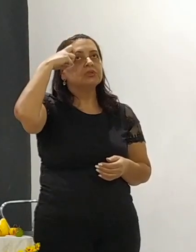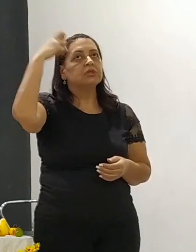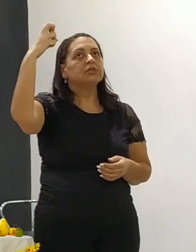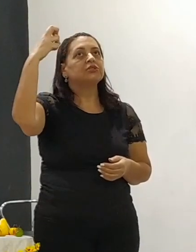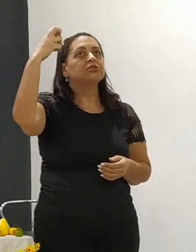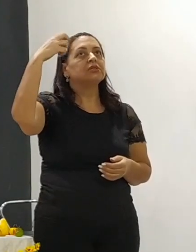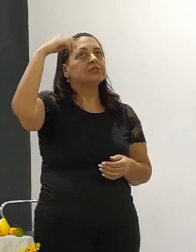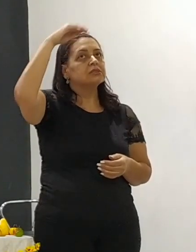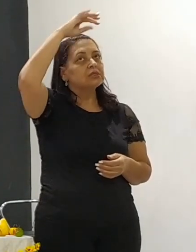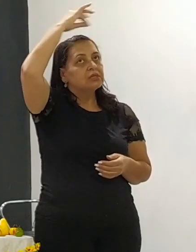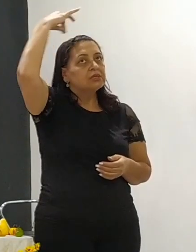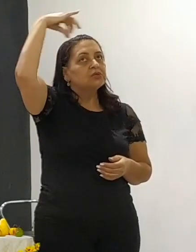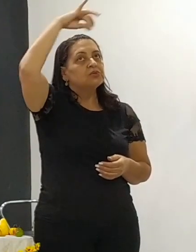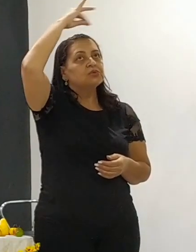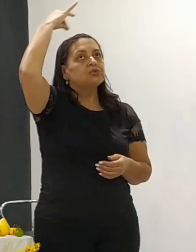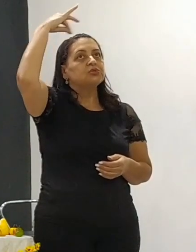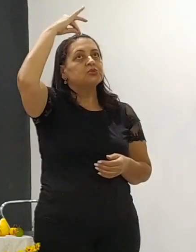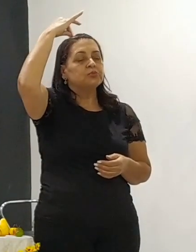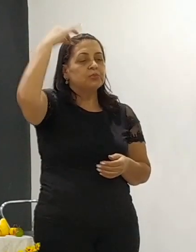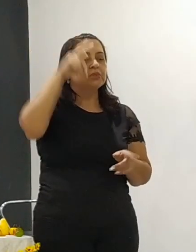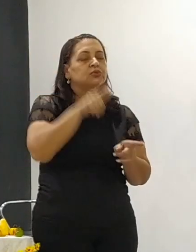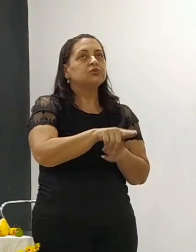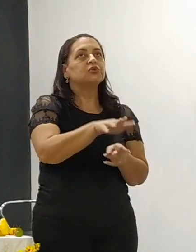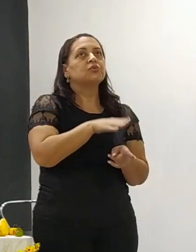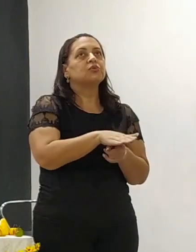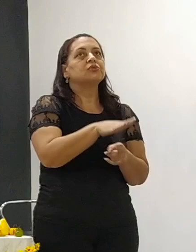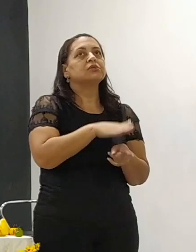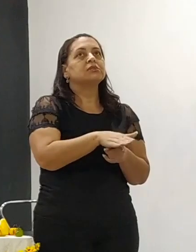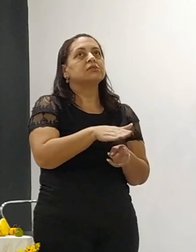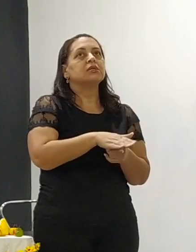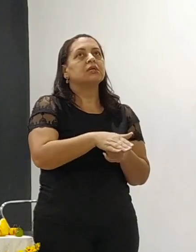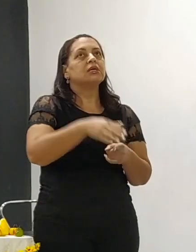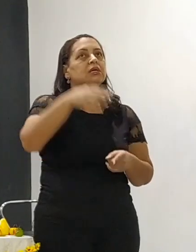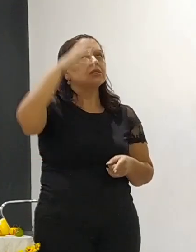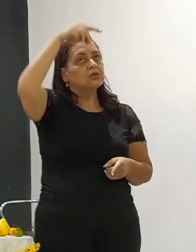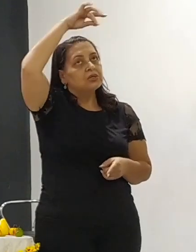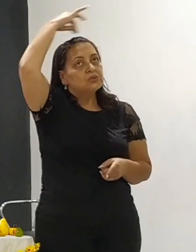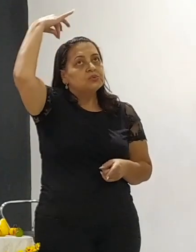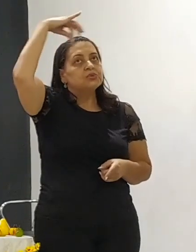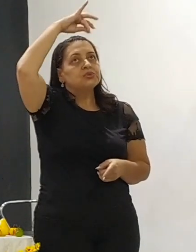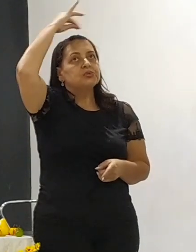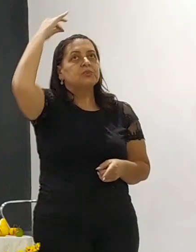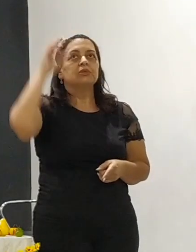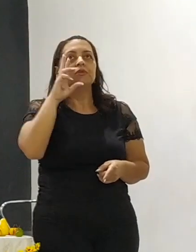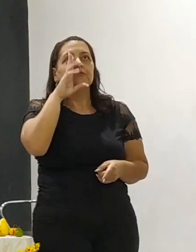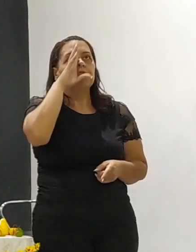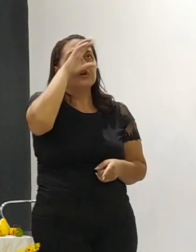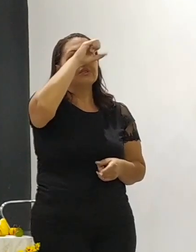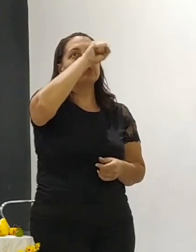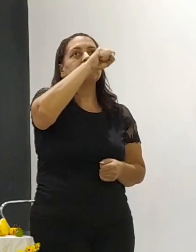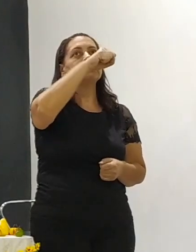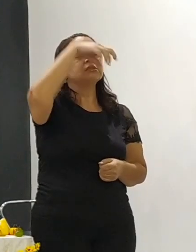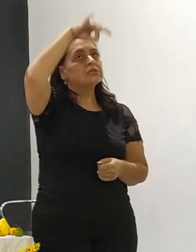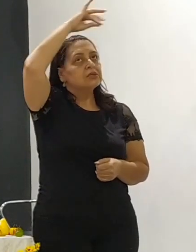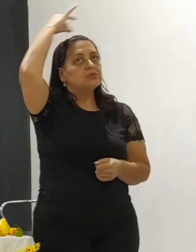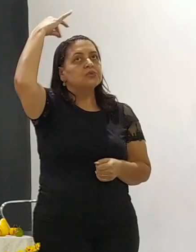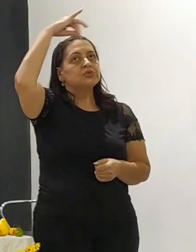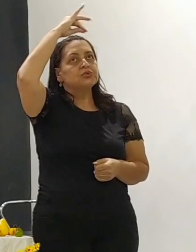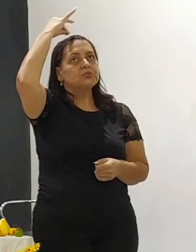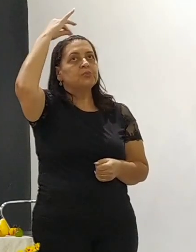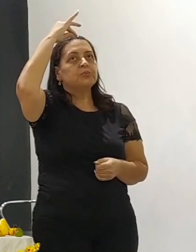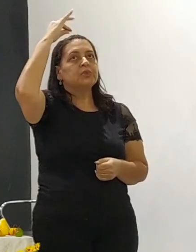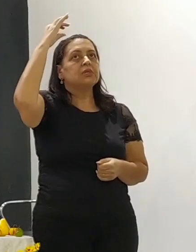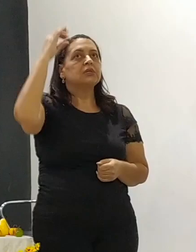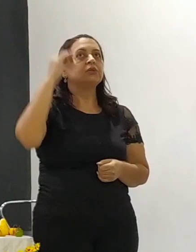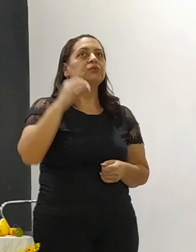Espírito de conselho e de fortaleza, e o Espírito de conhecimento e de temor do Senhor.